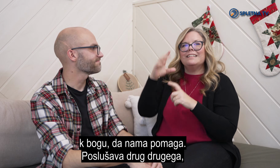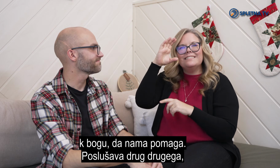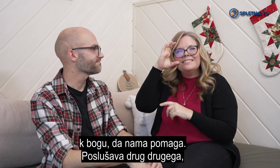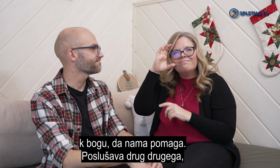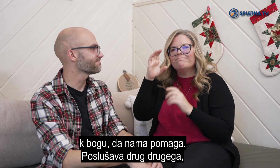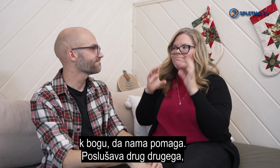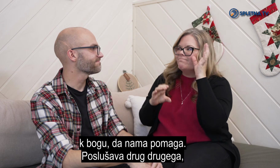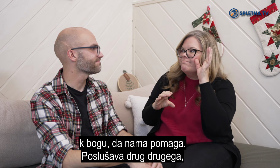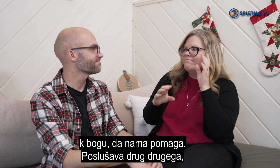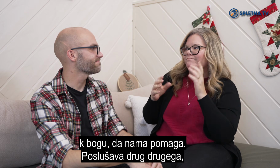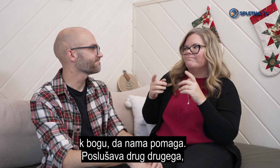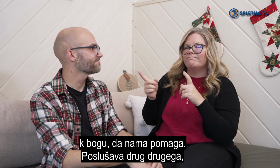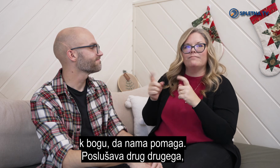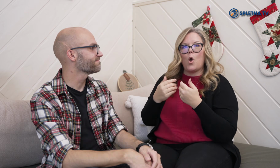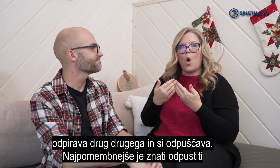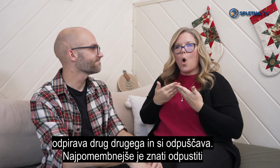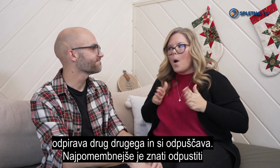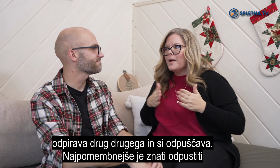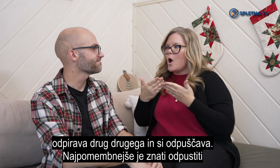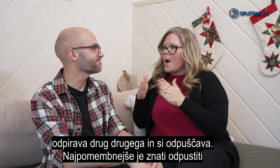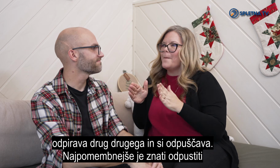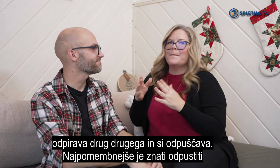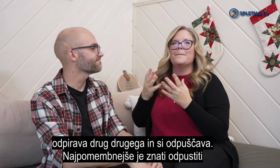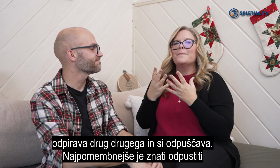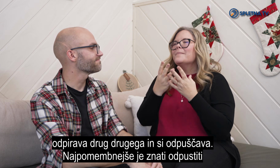Poslušava drug drugega, odpirava drug drugega in si odpuščava.